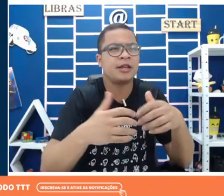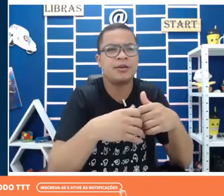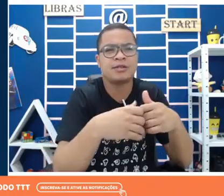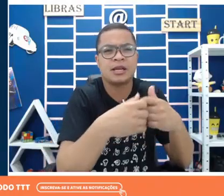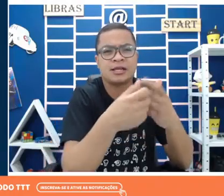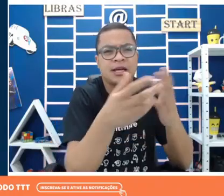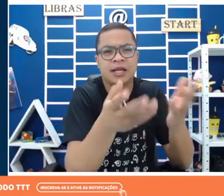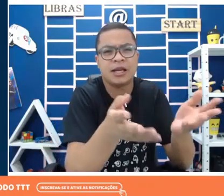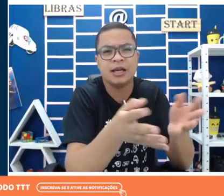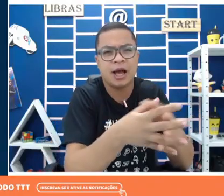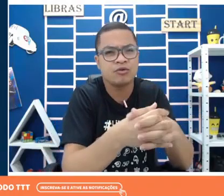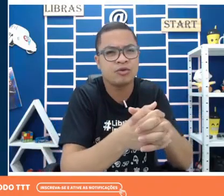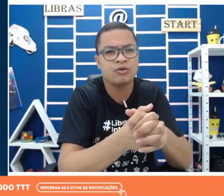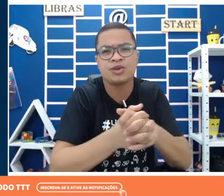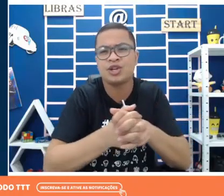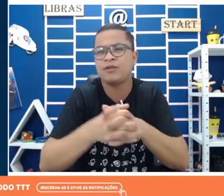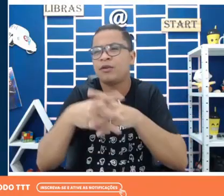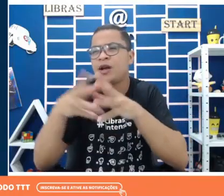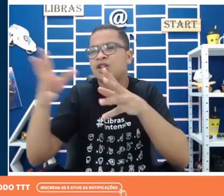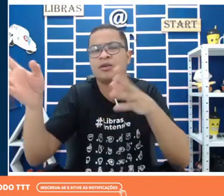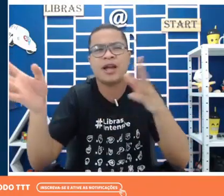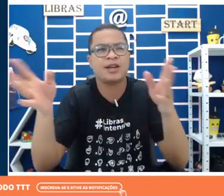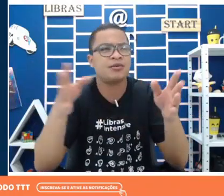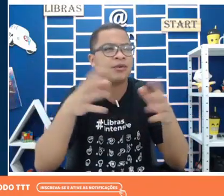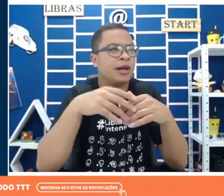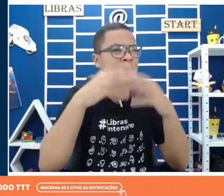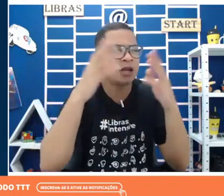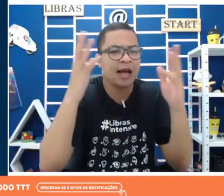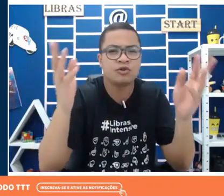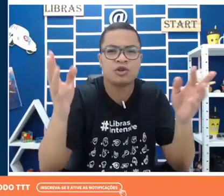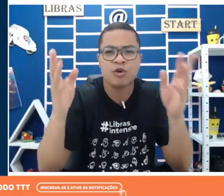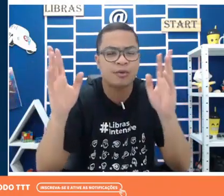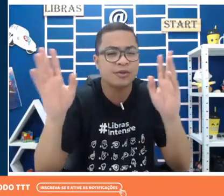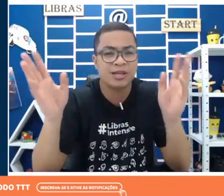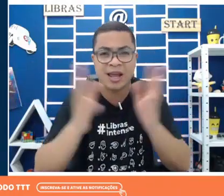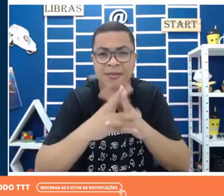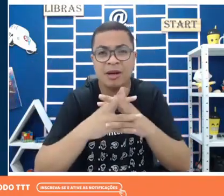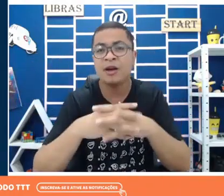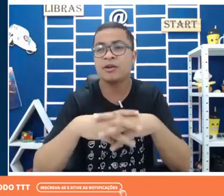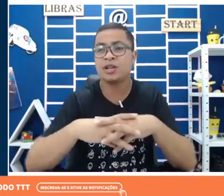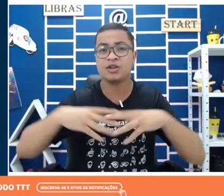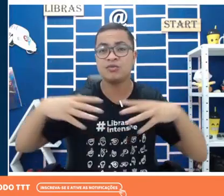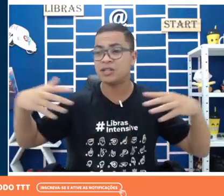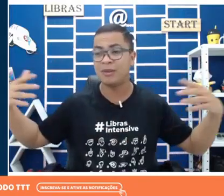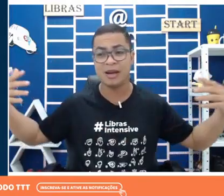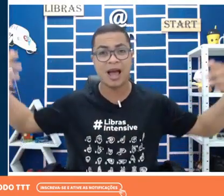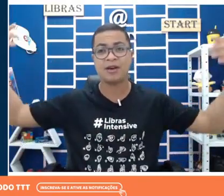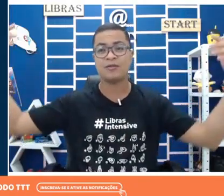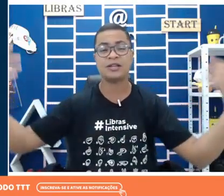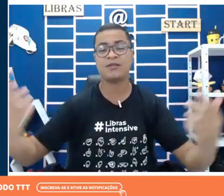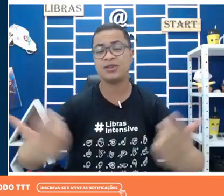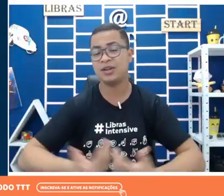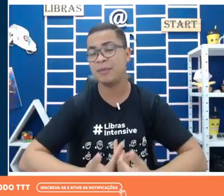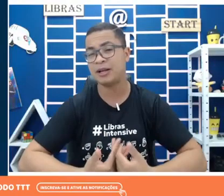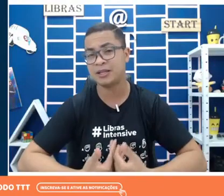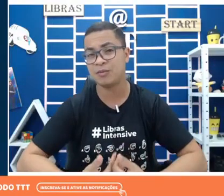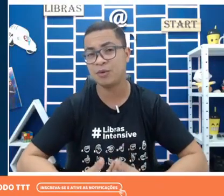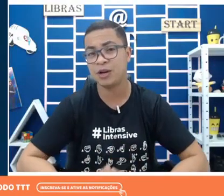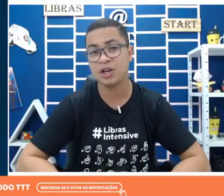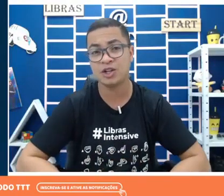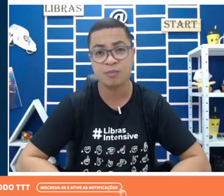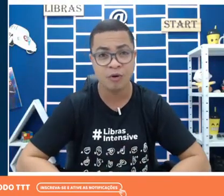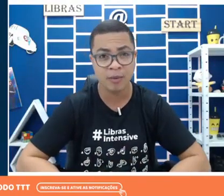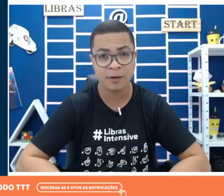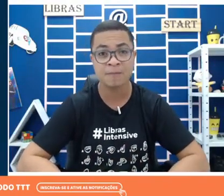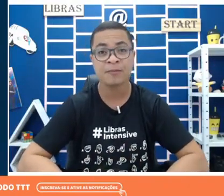foi atender na secretaria lá com o surdo, seja foi numa lanchonete, no, sei lá, no shopping, no cinema, ou seja, num seminário que você está fazendo a interpretação